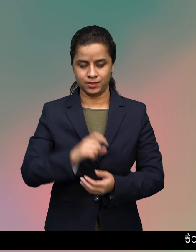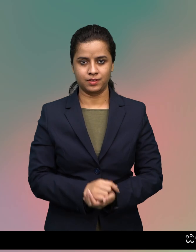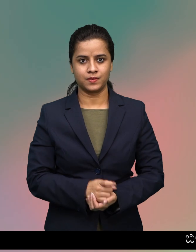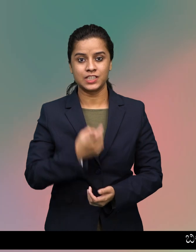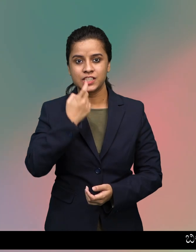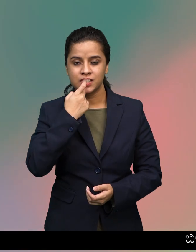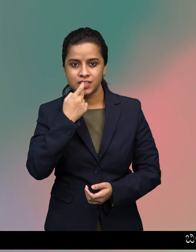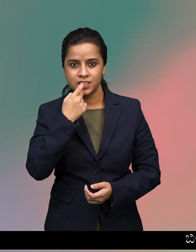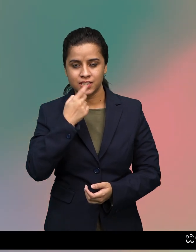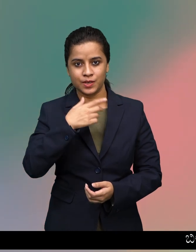ಬಿಳಿ ರಕ್ತ ಕಣಗಳು,